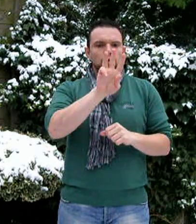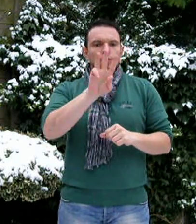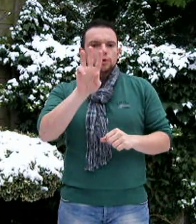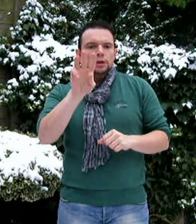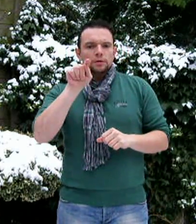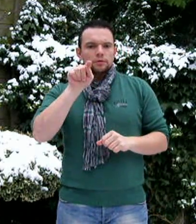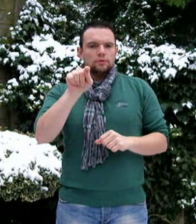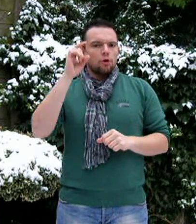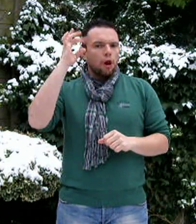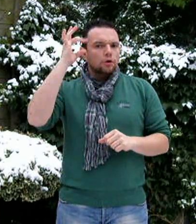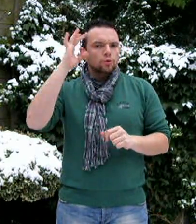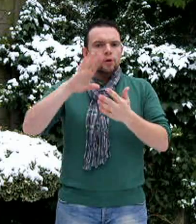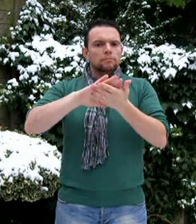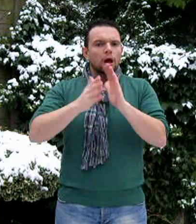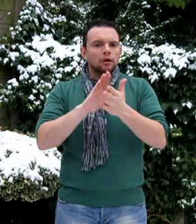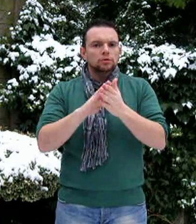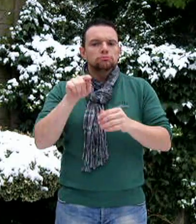Meer informatie kan je vinden op